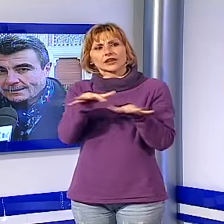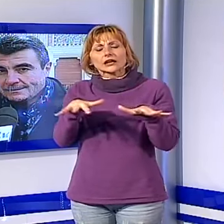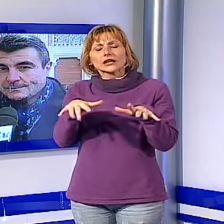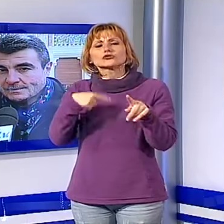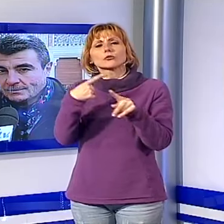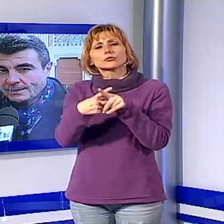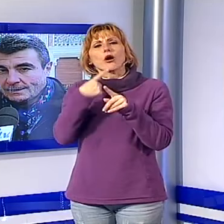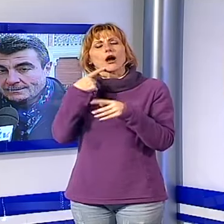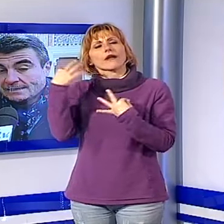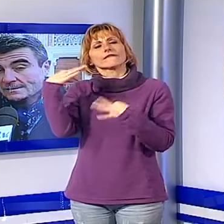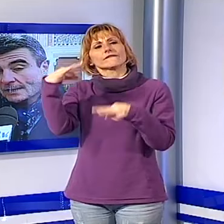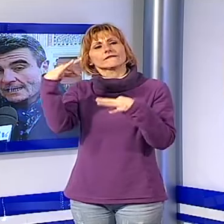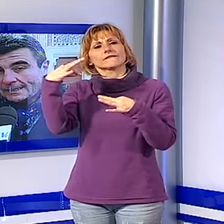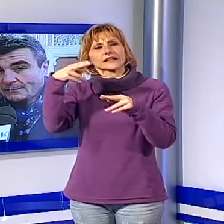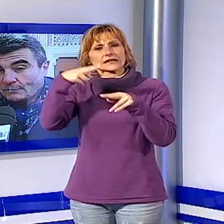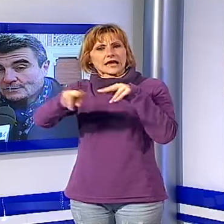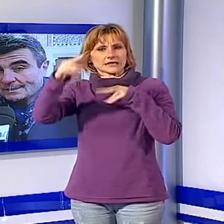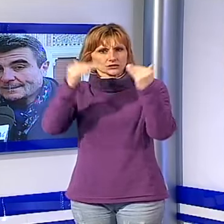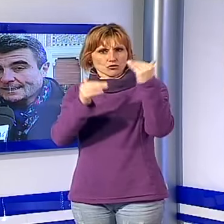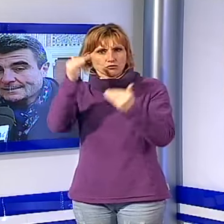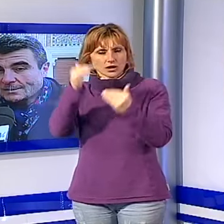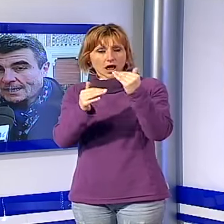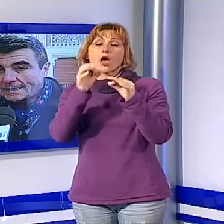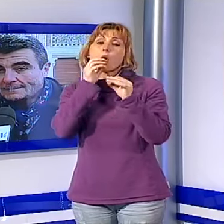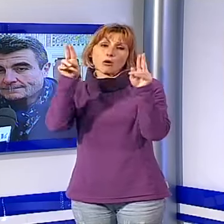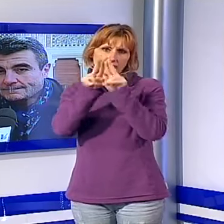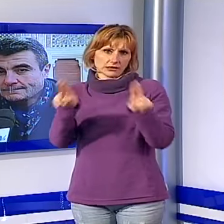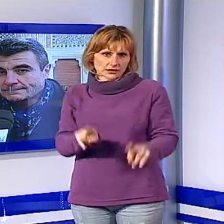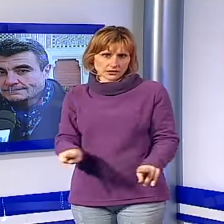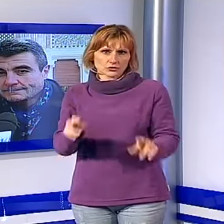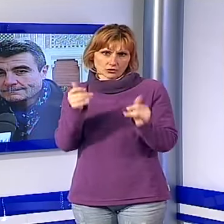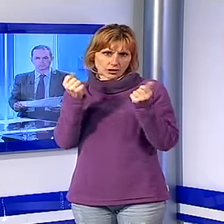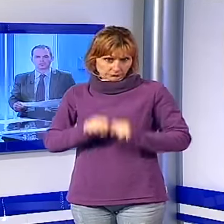anche di spessore nazionale e forse internazionale.